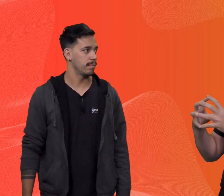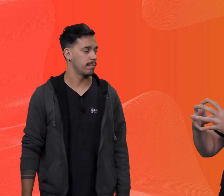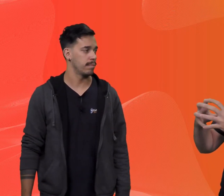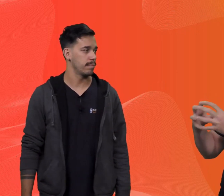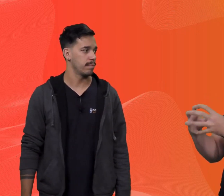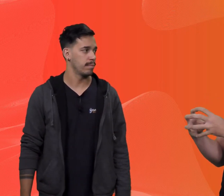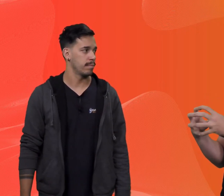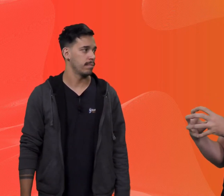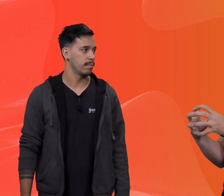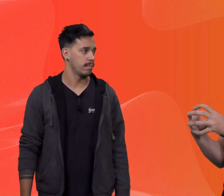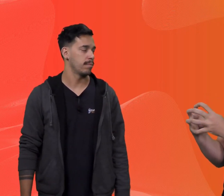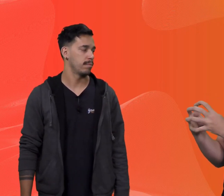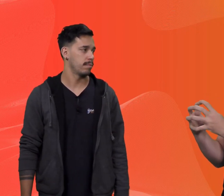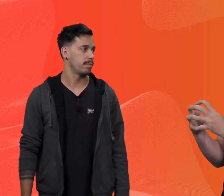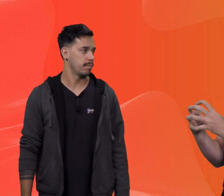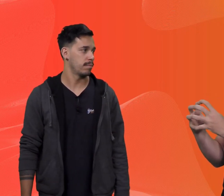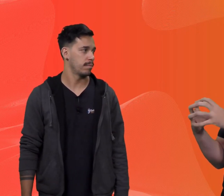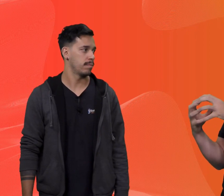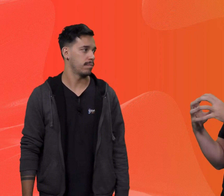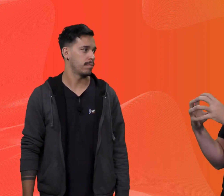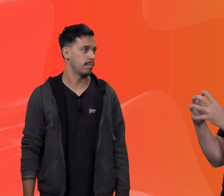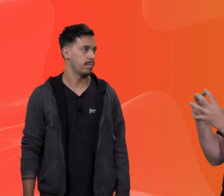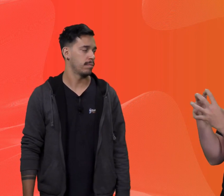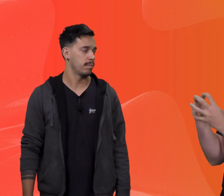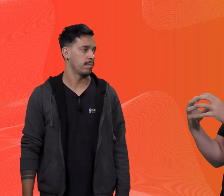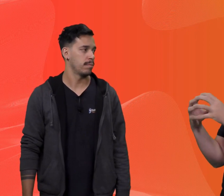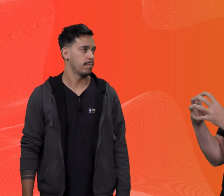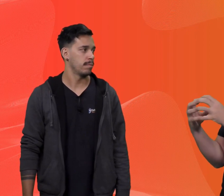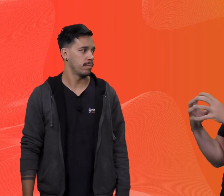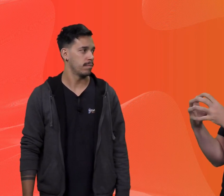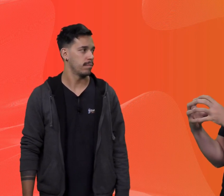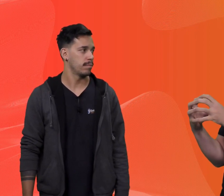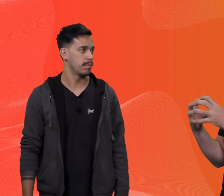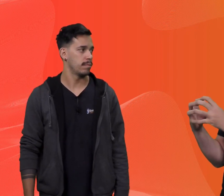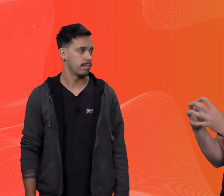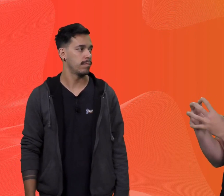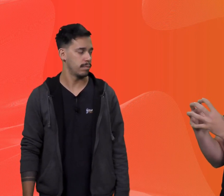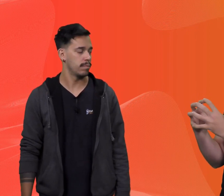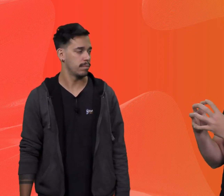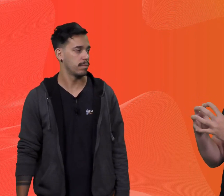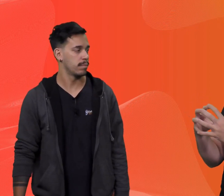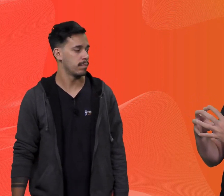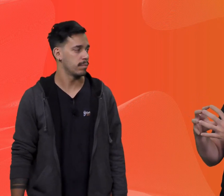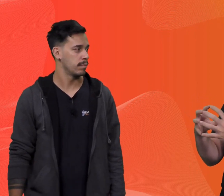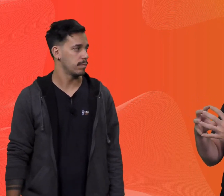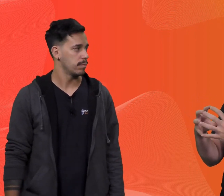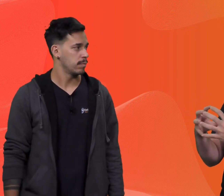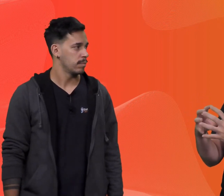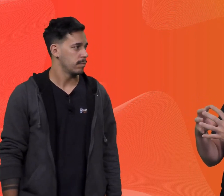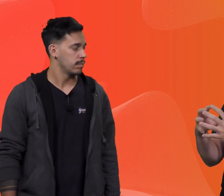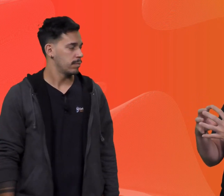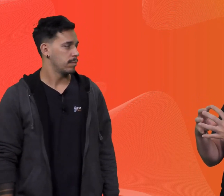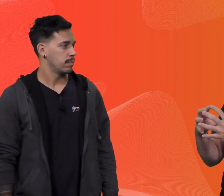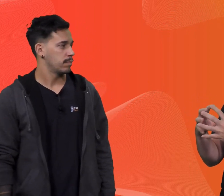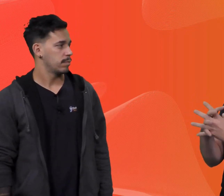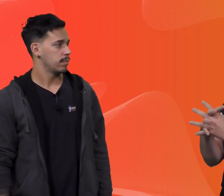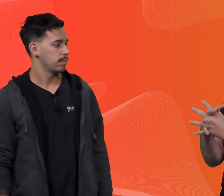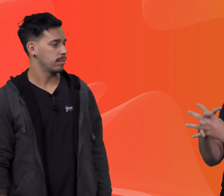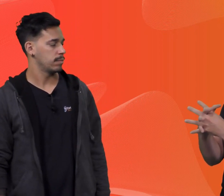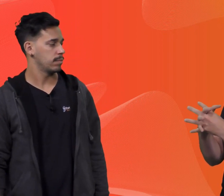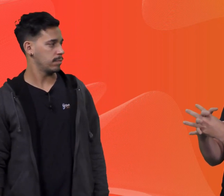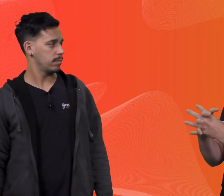objeto a ficar o mais esférico possível, inclusive. Se ele não tiver rotação, né? A rotação pode causar uma pequena deformação nele. Mas